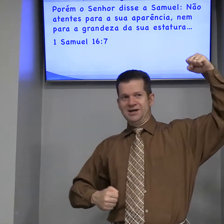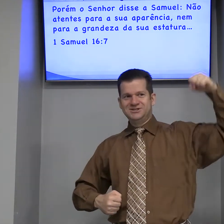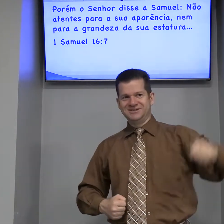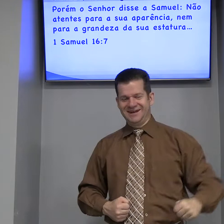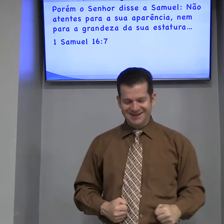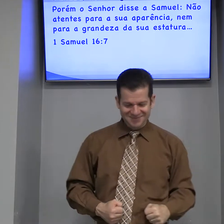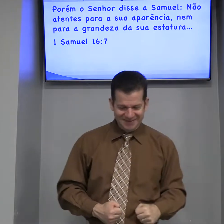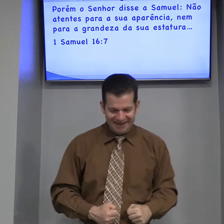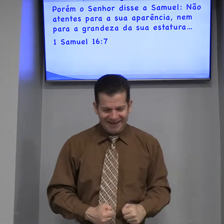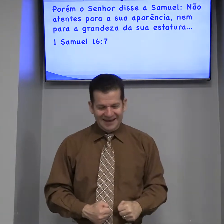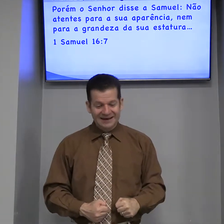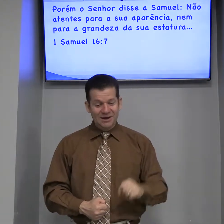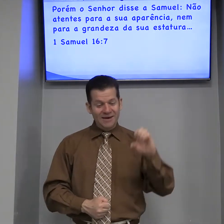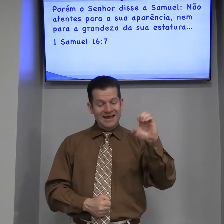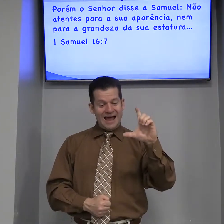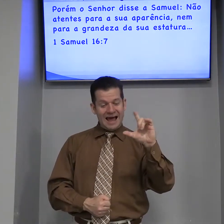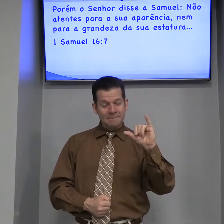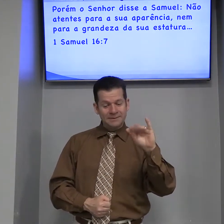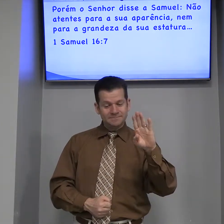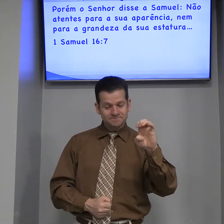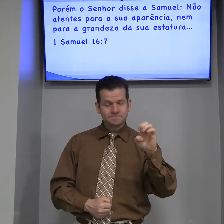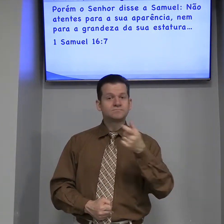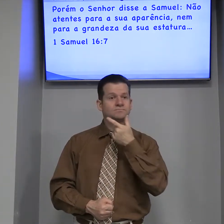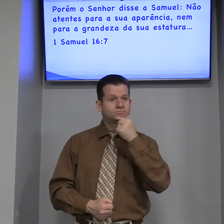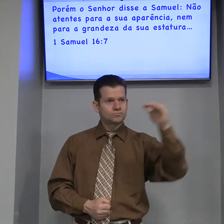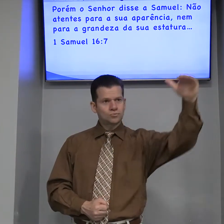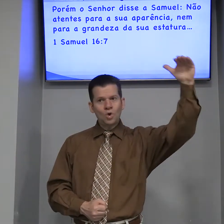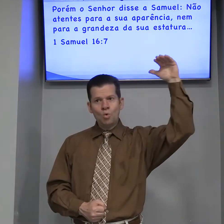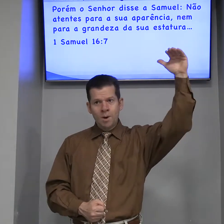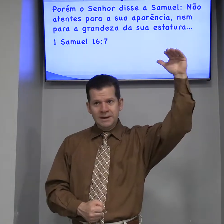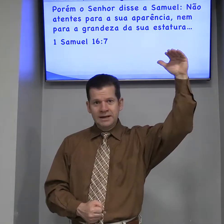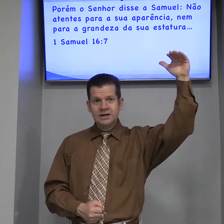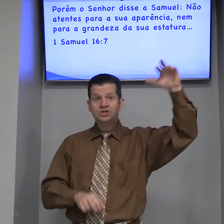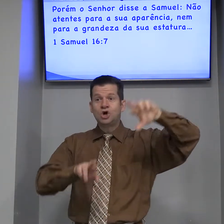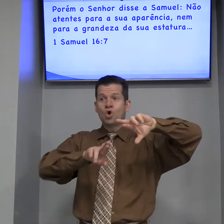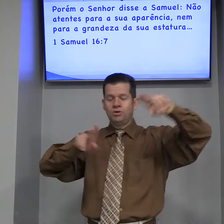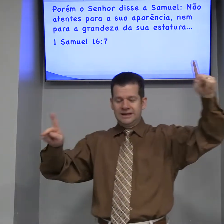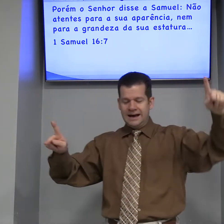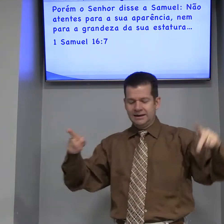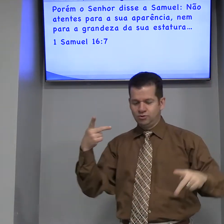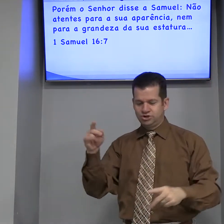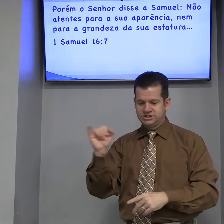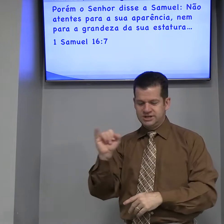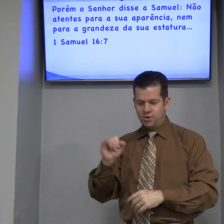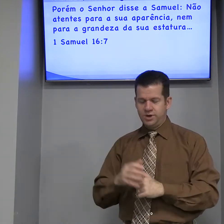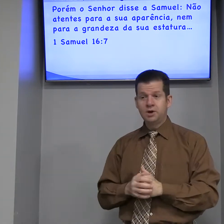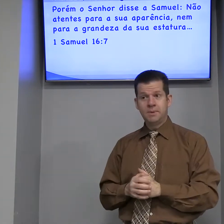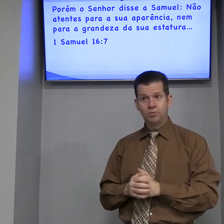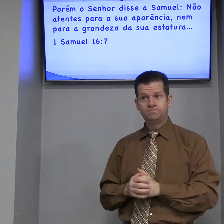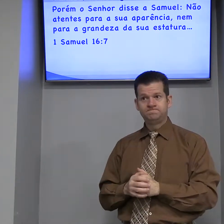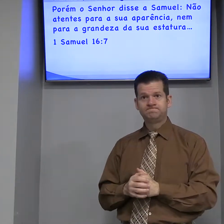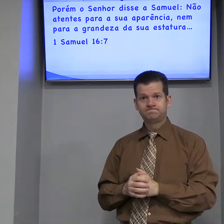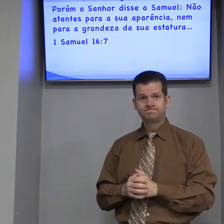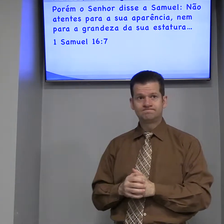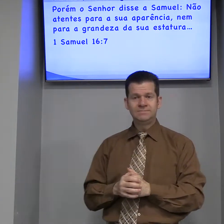grande, né? Então, Eliabe, um homem grande, contrário de seu irmão, não